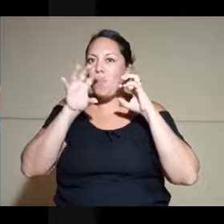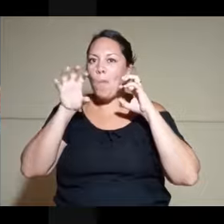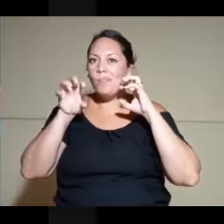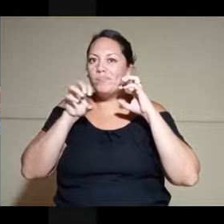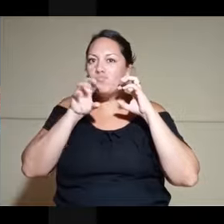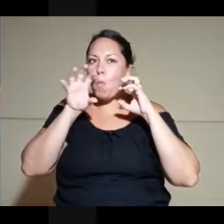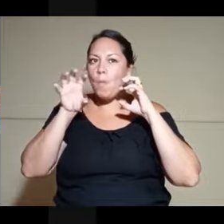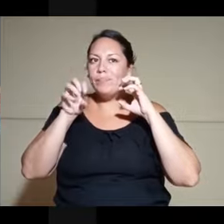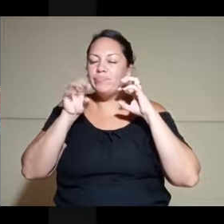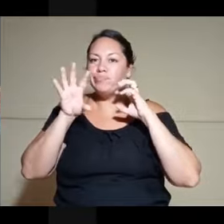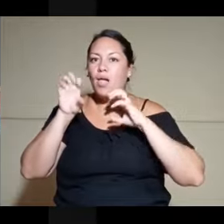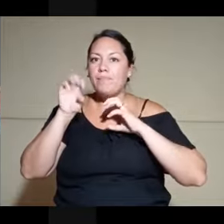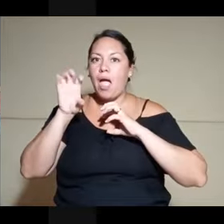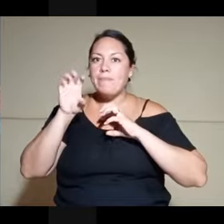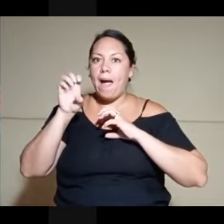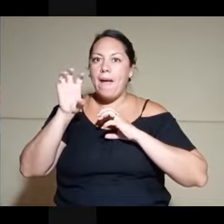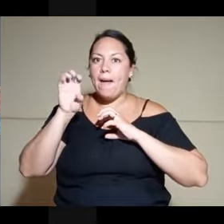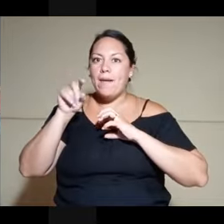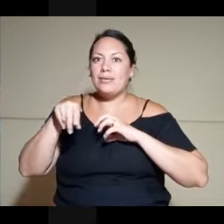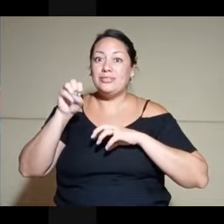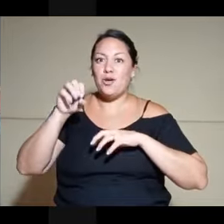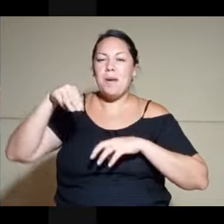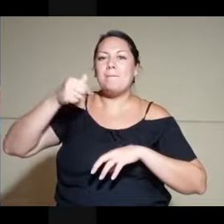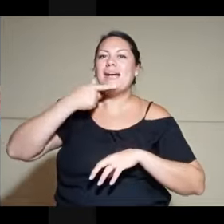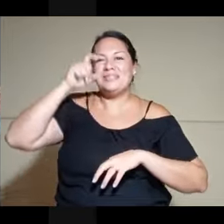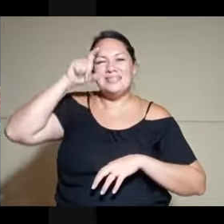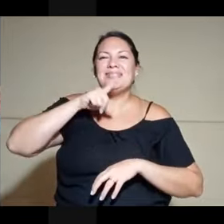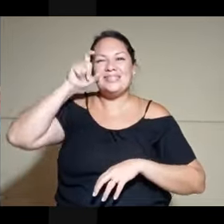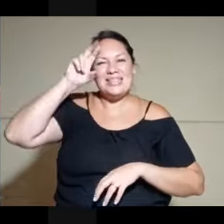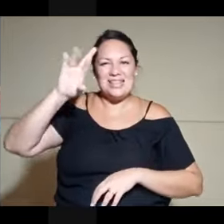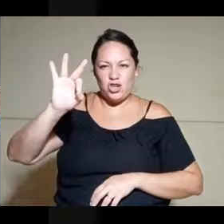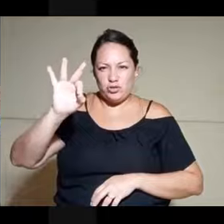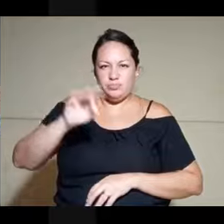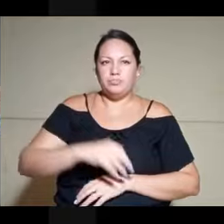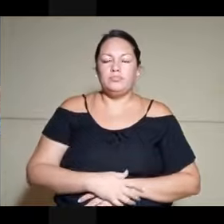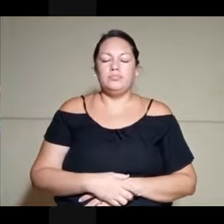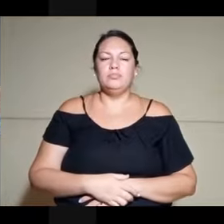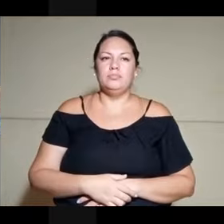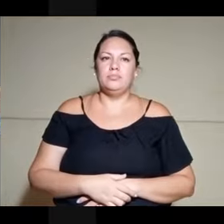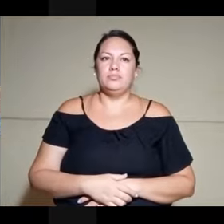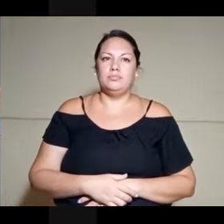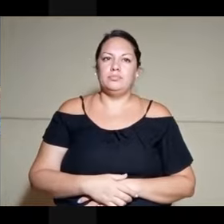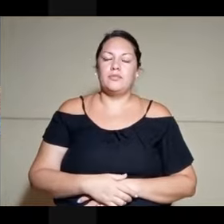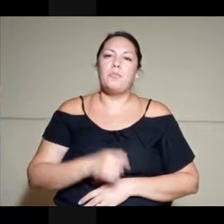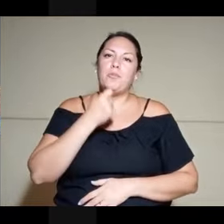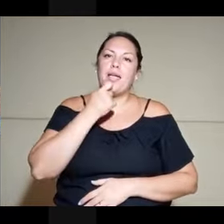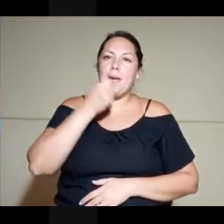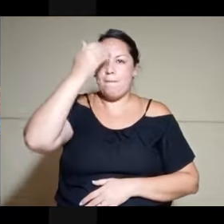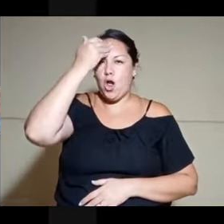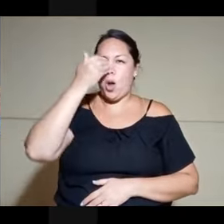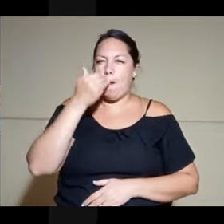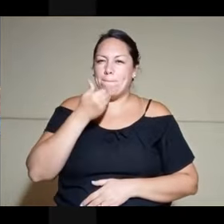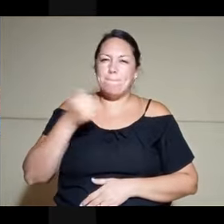músculos de la masticación. Por ejemplo, este músculo de acá, que es el macetero, que si ustedes lo controlan, es el que permite abrir y cerrar la mandíbula en